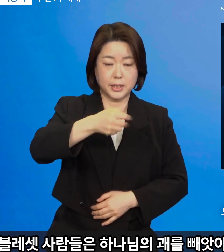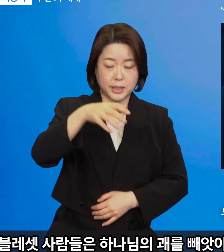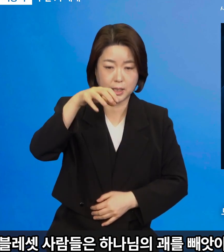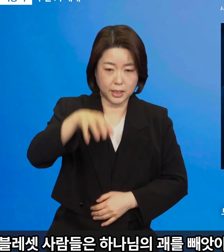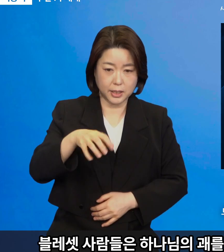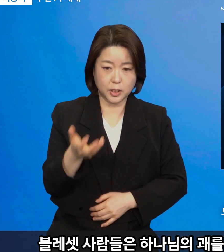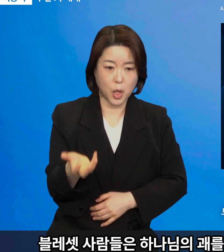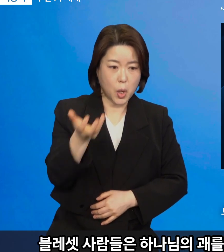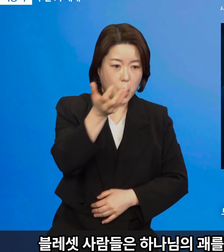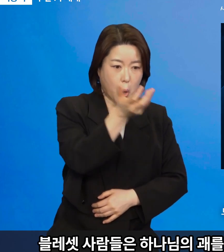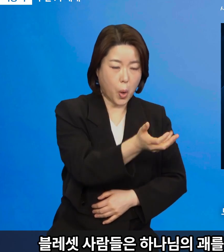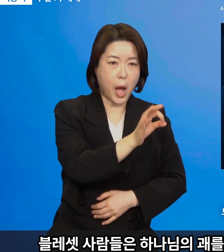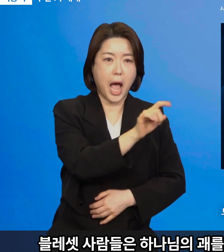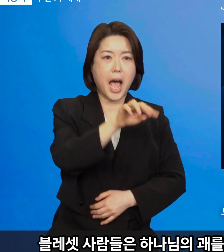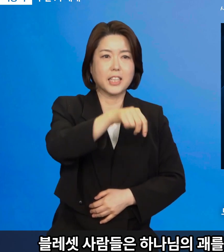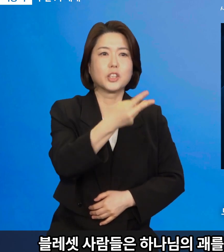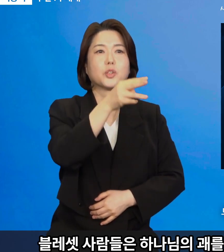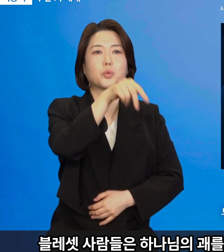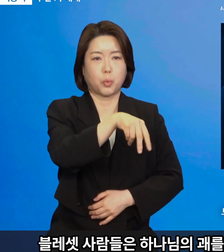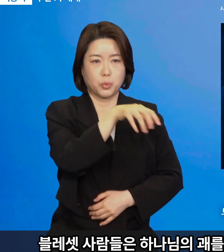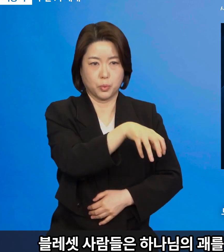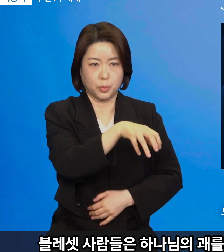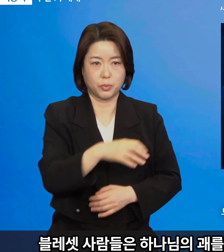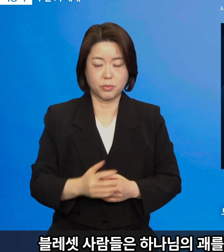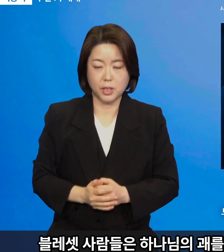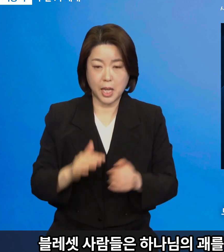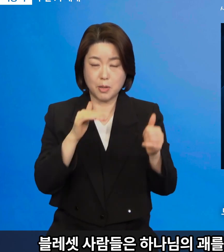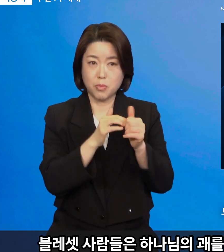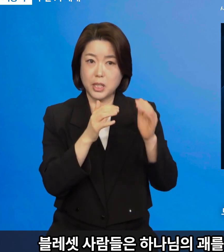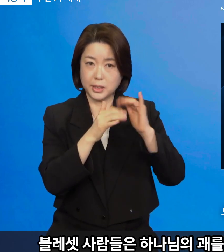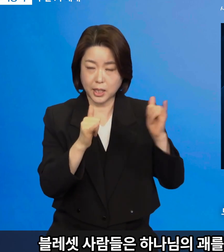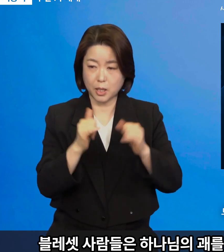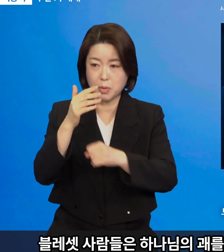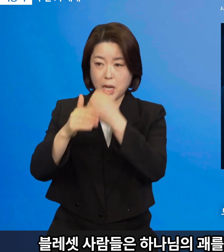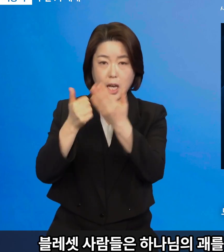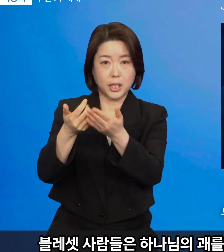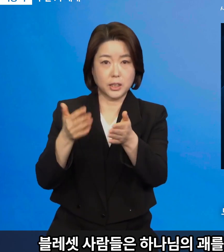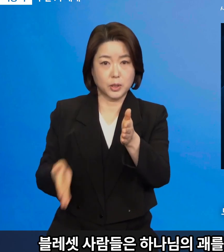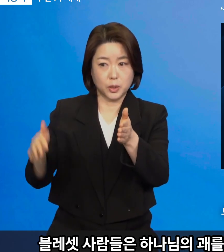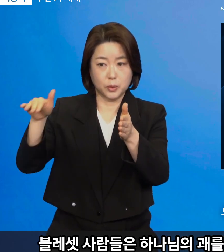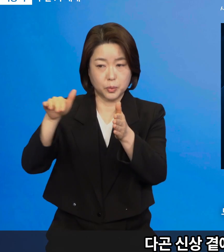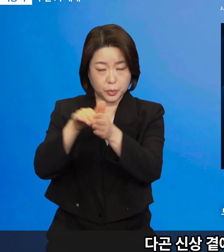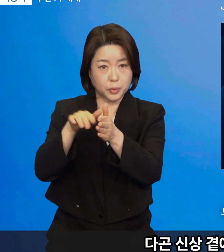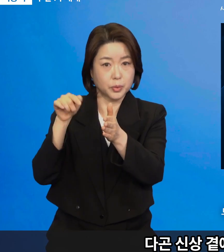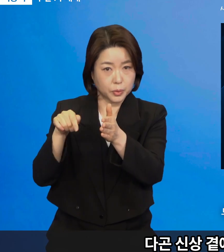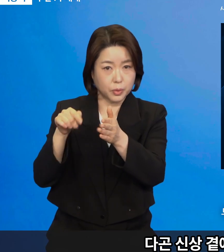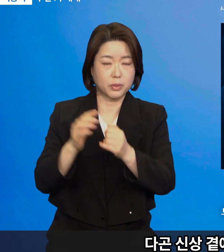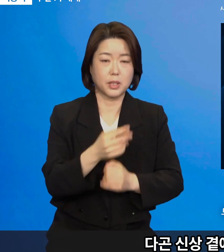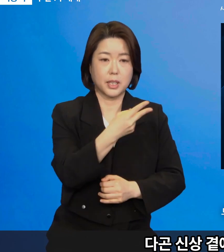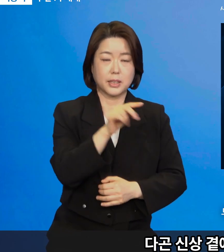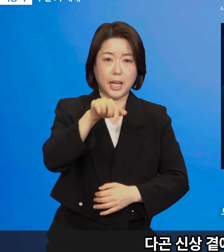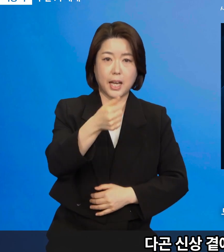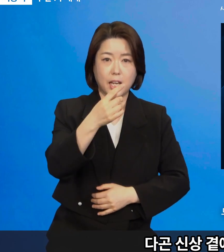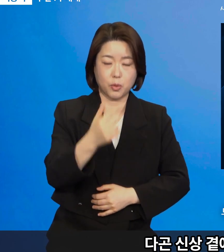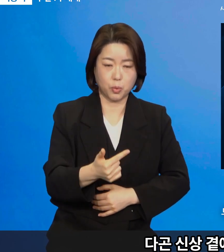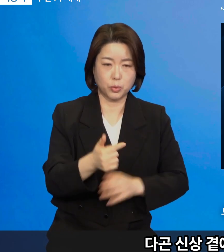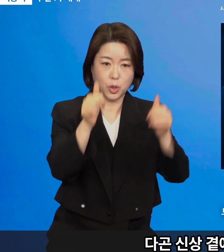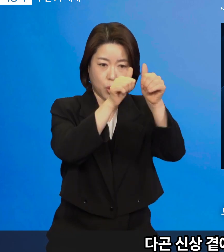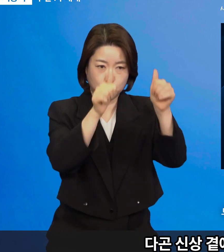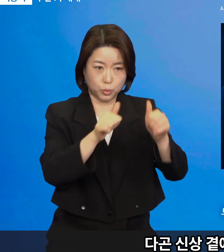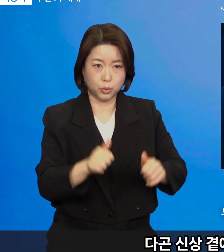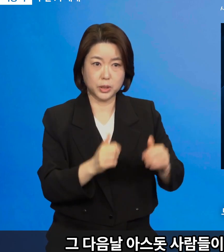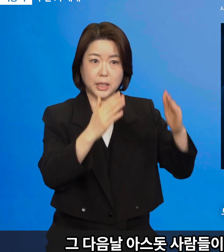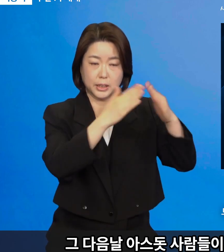가져갔다. 블레셋 사람들은 하나님의 궤를 다곤 신전으로 가지고 들어가서 다곤 신상 곁에